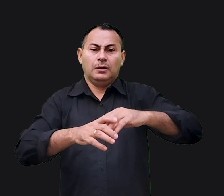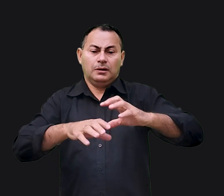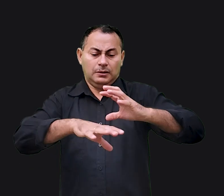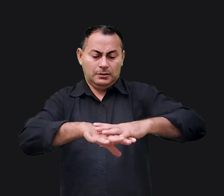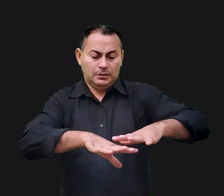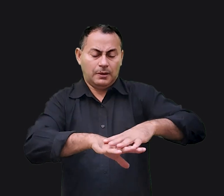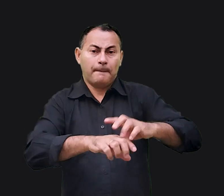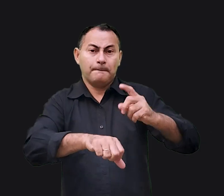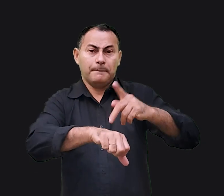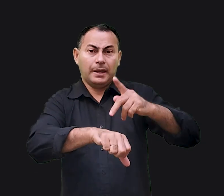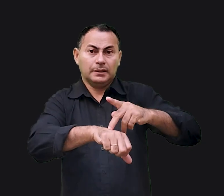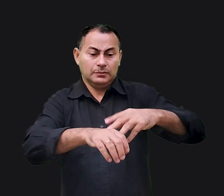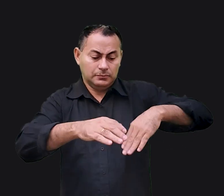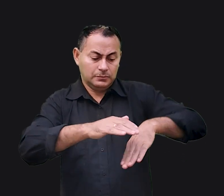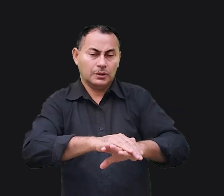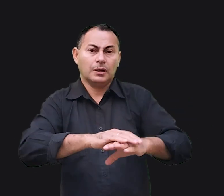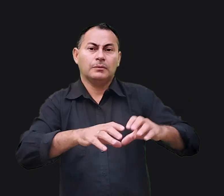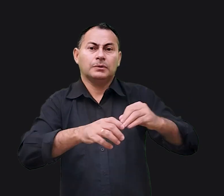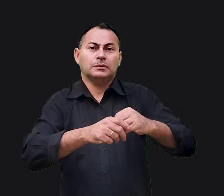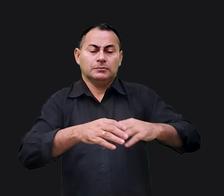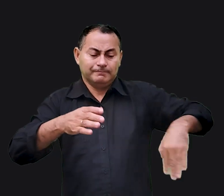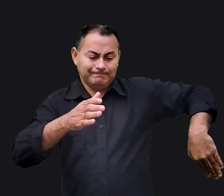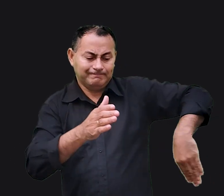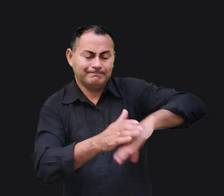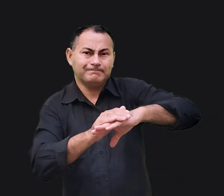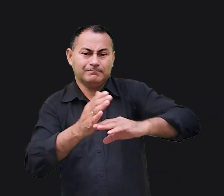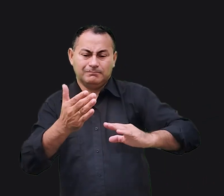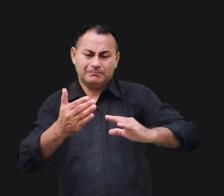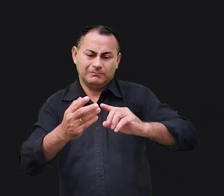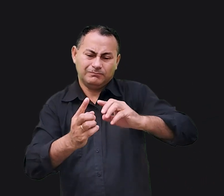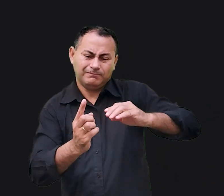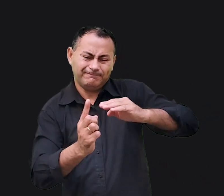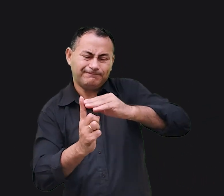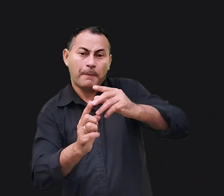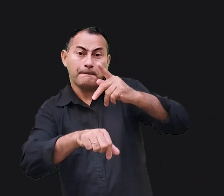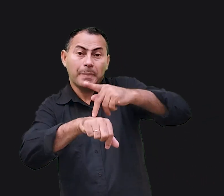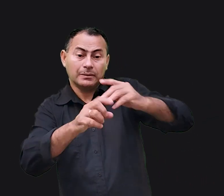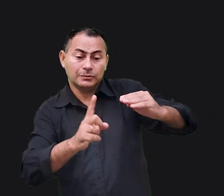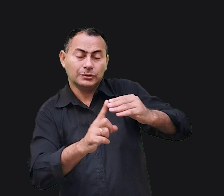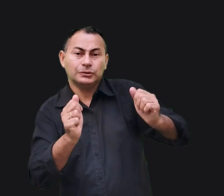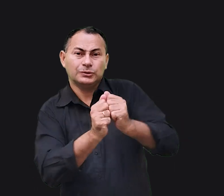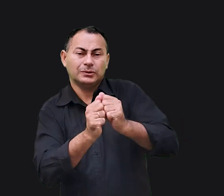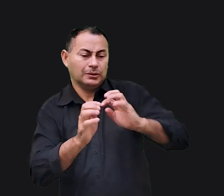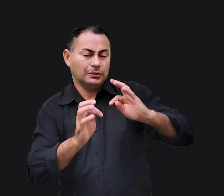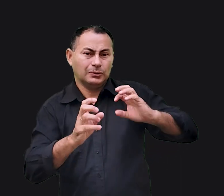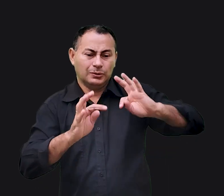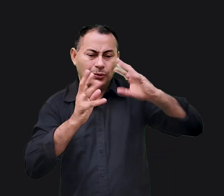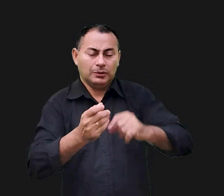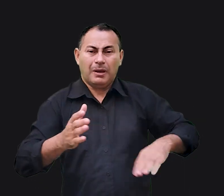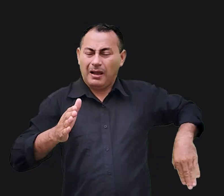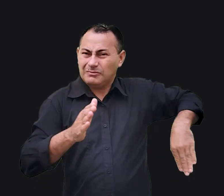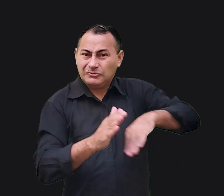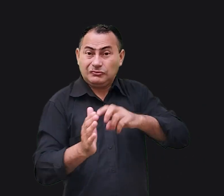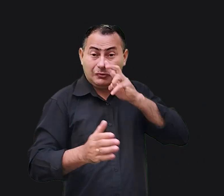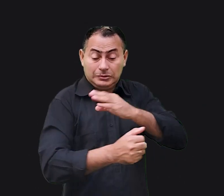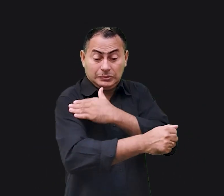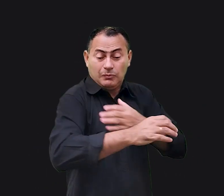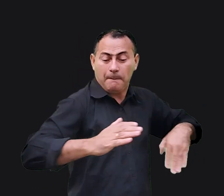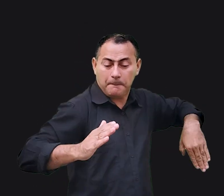uma grande pedra enterrada no campo, chutei a ponta daquela pedra junto e com toda a minha força. Na